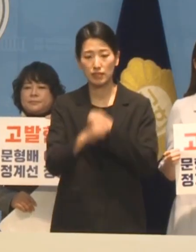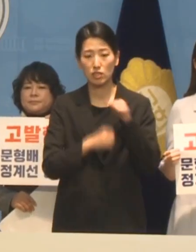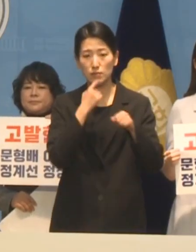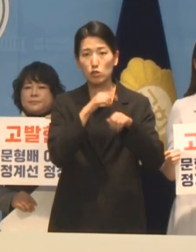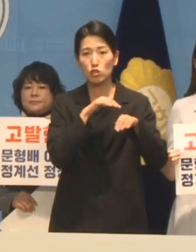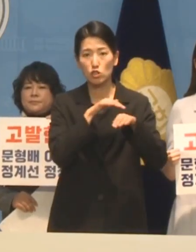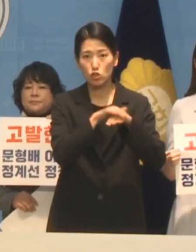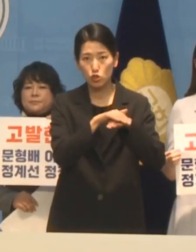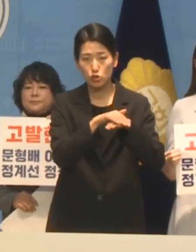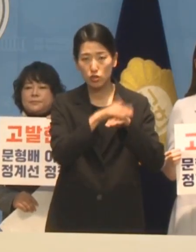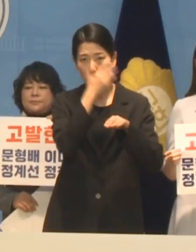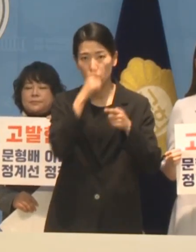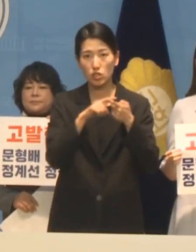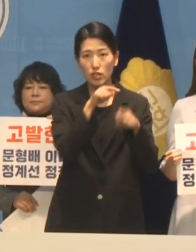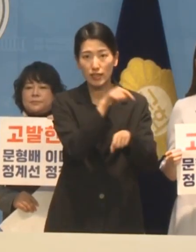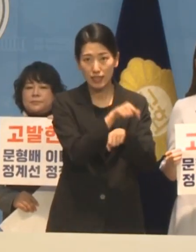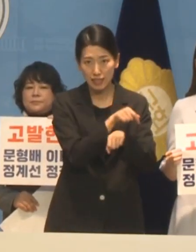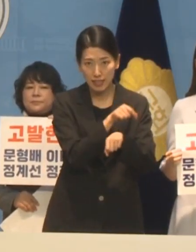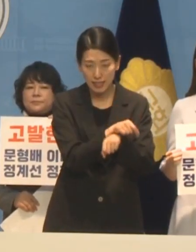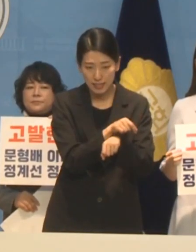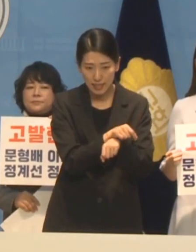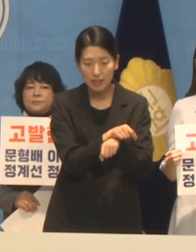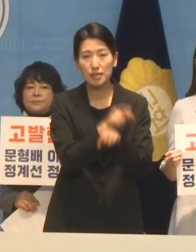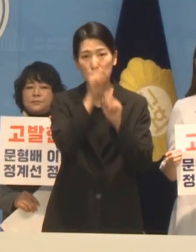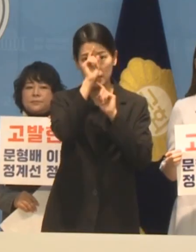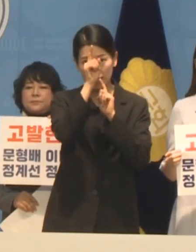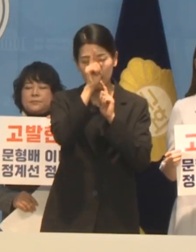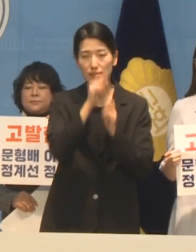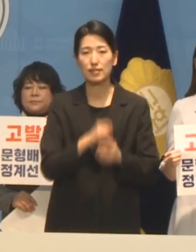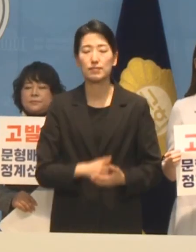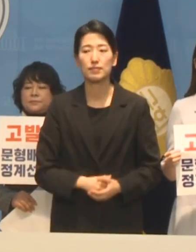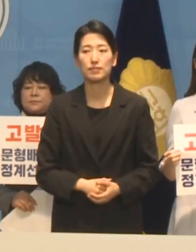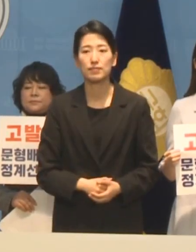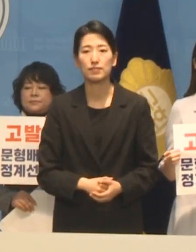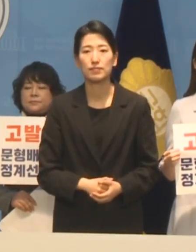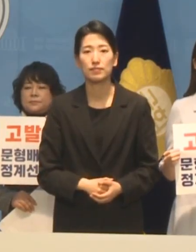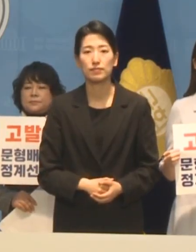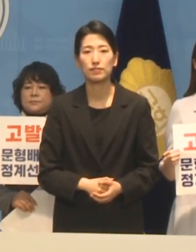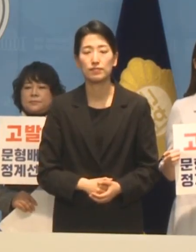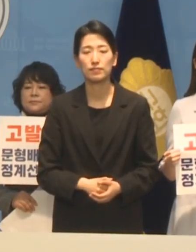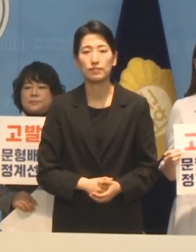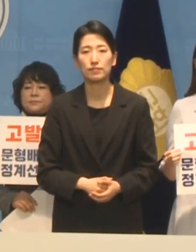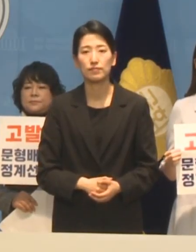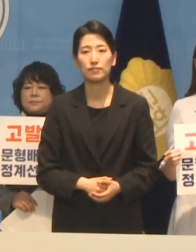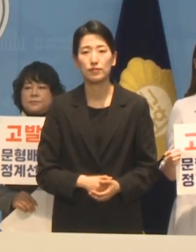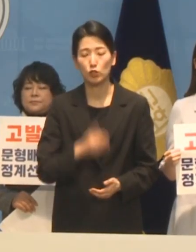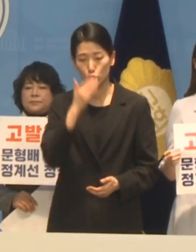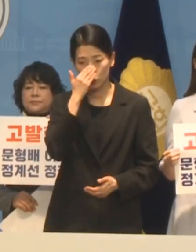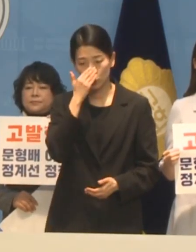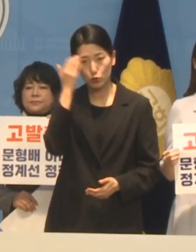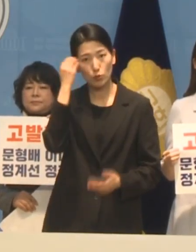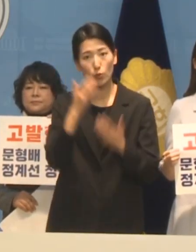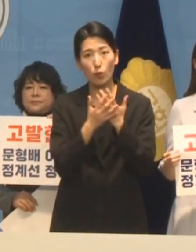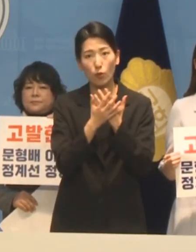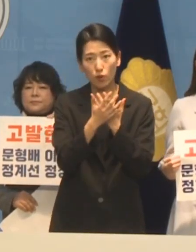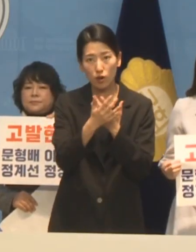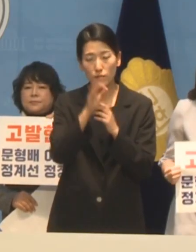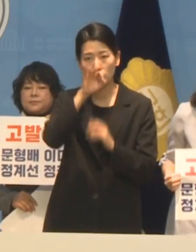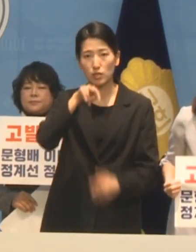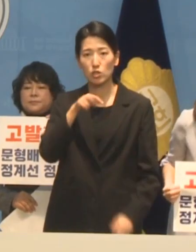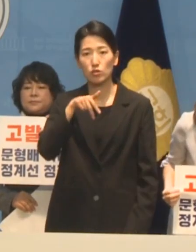자유민주주의 수호청년연합 간사인 이항곤 간사, 그리고 수루스포럼의 청년회원